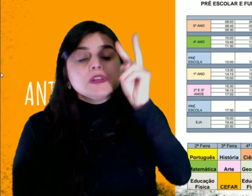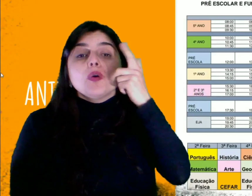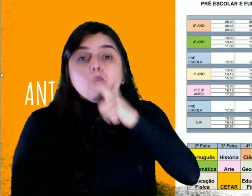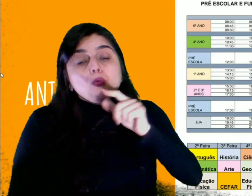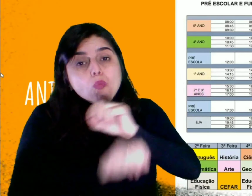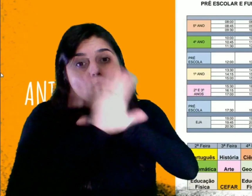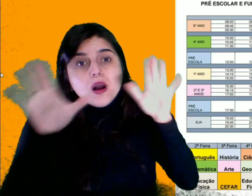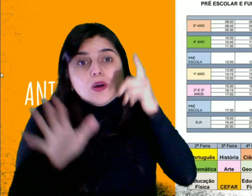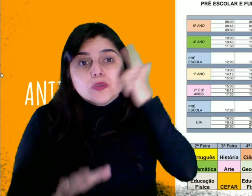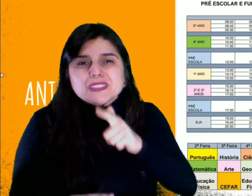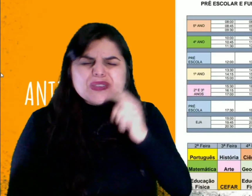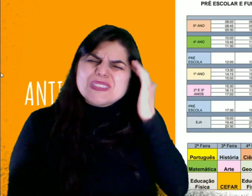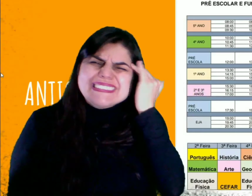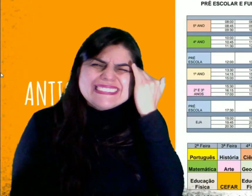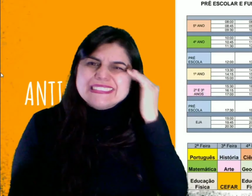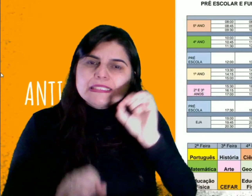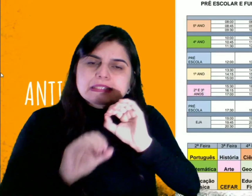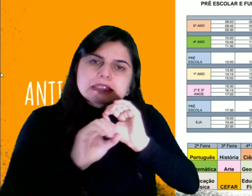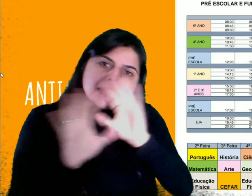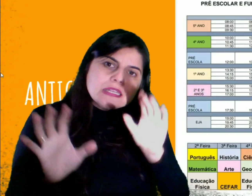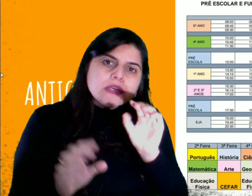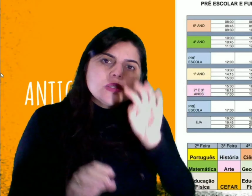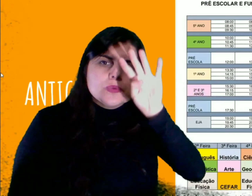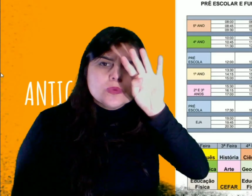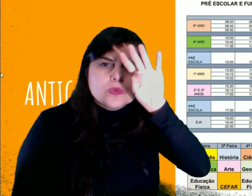que acontecem a cada dia.